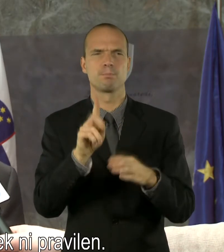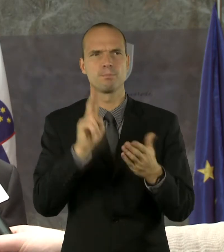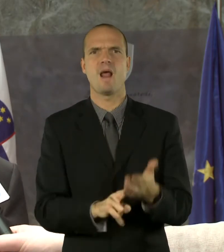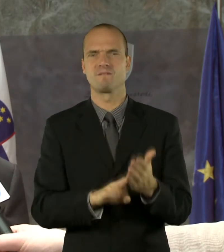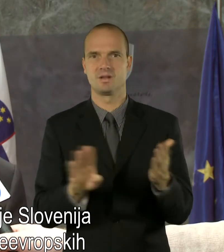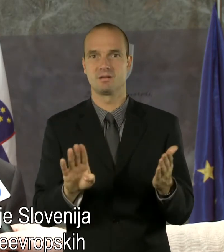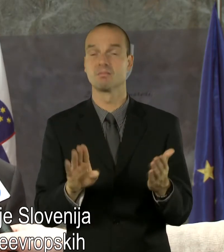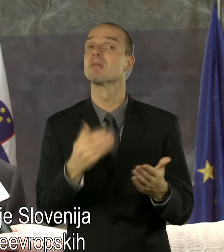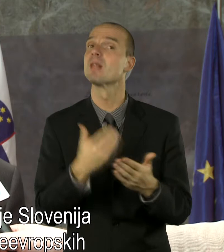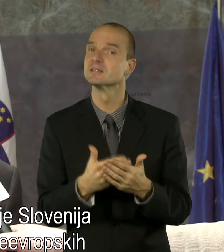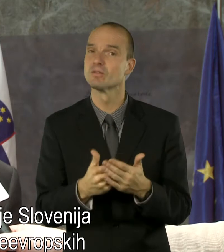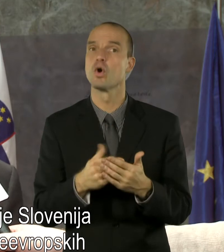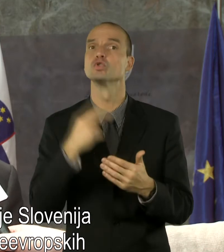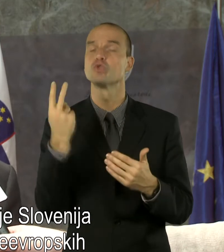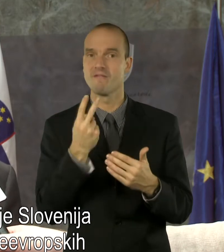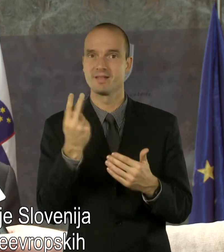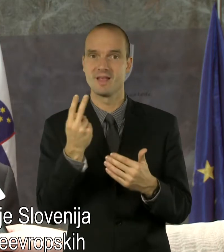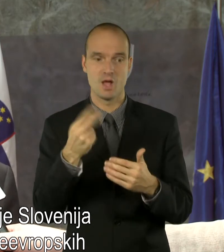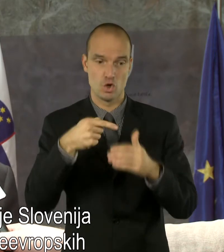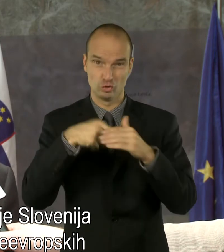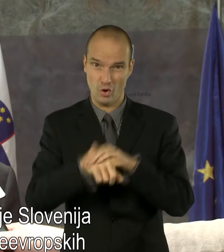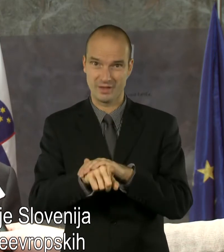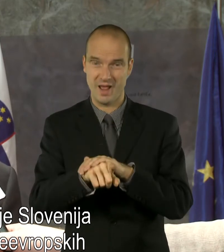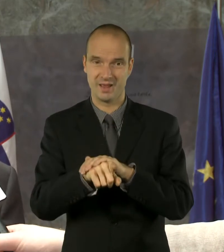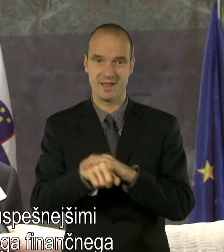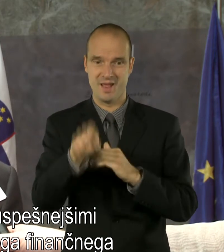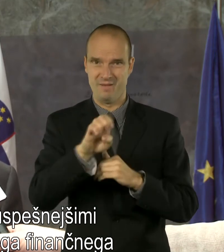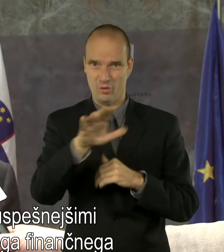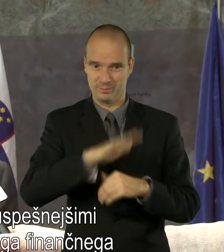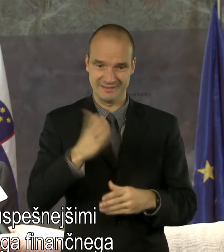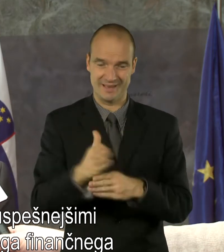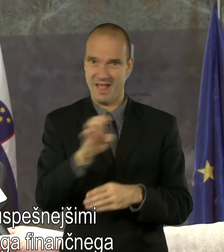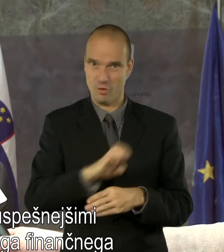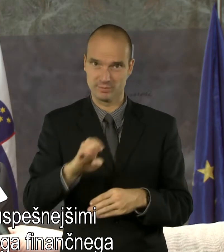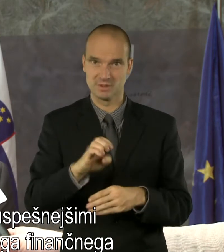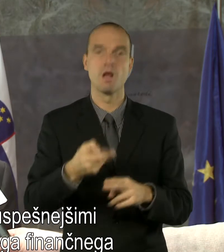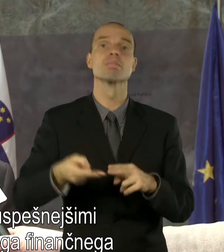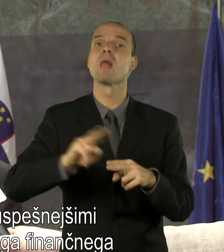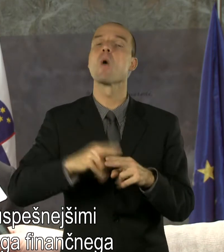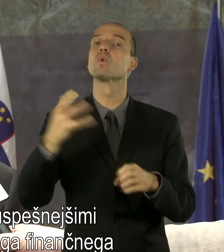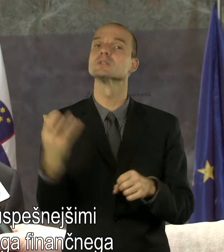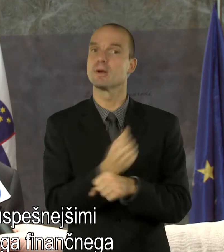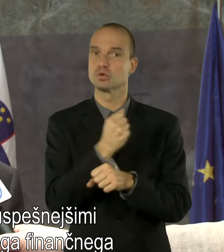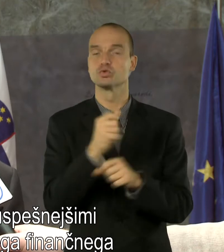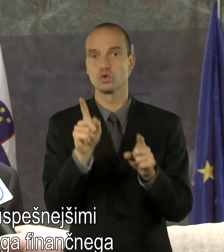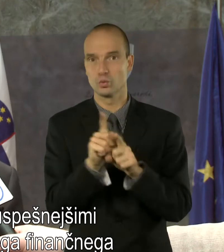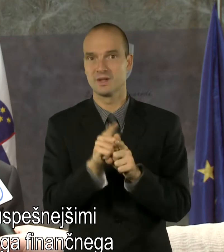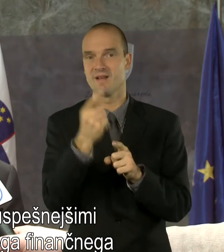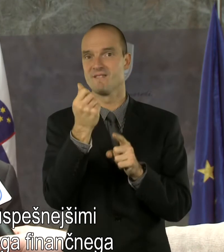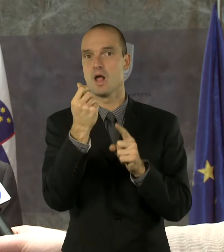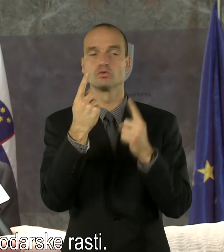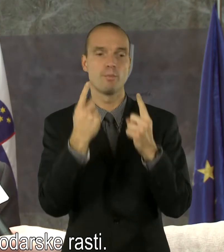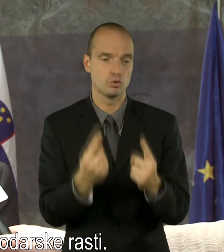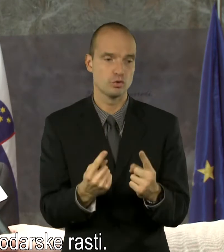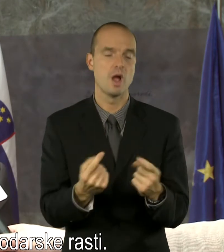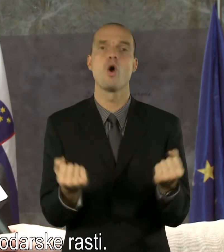pravilen, kajti dejstvo je, da je Slovenija znotraj srednjeevropskih držav med najuspešnejšimi, tudi ko pogledamo naš finančni položaj,